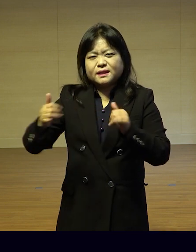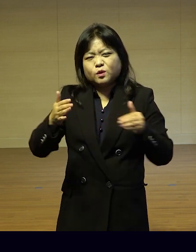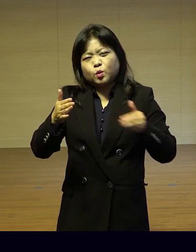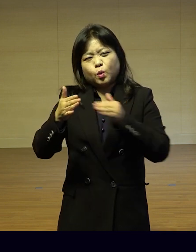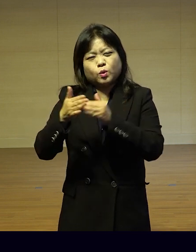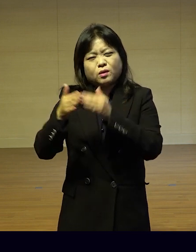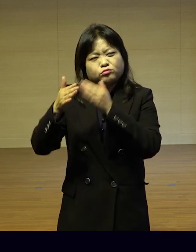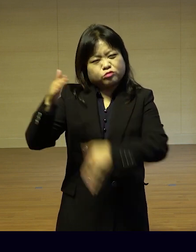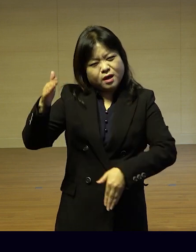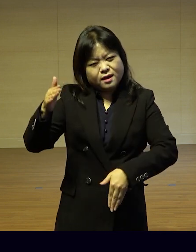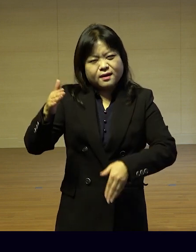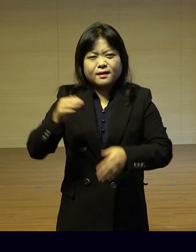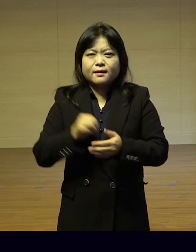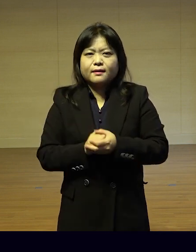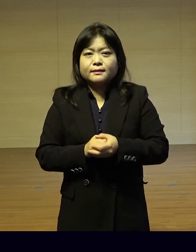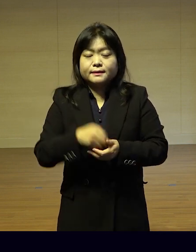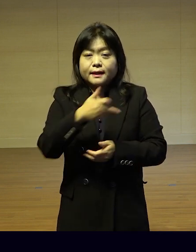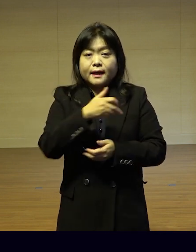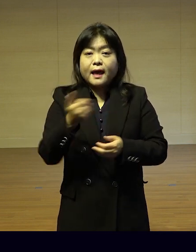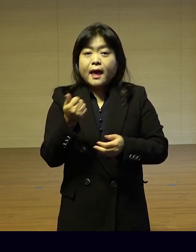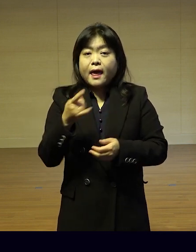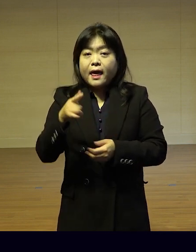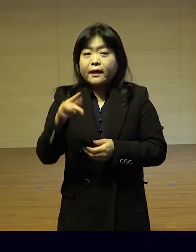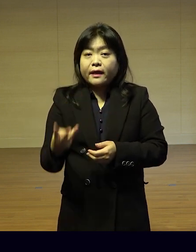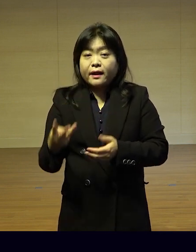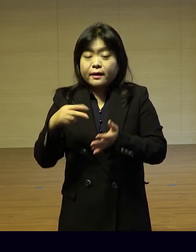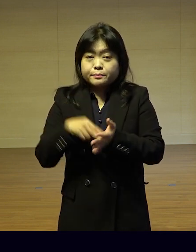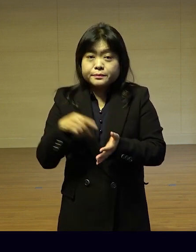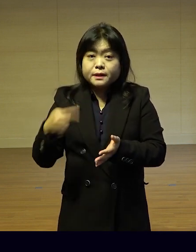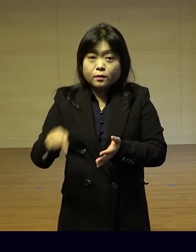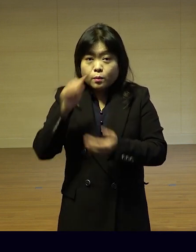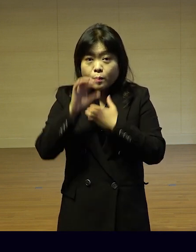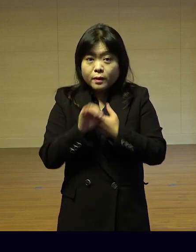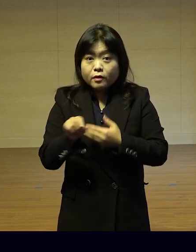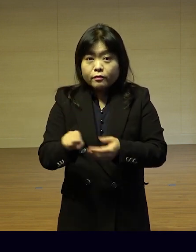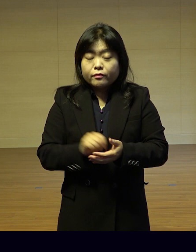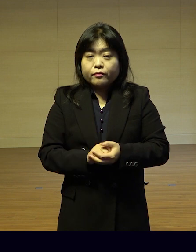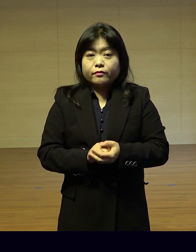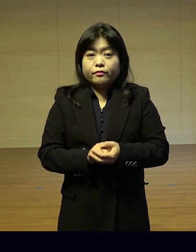수가 없겠죠. 근데 해겔 같은 입장은